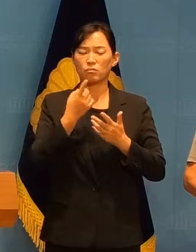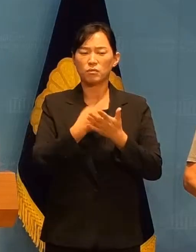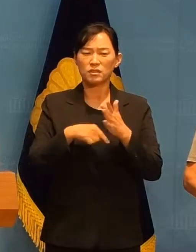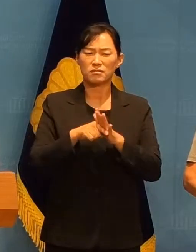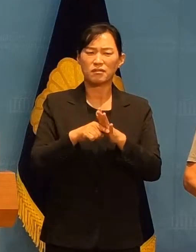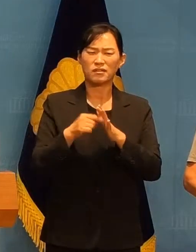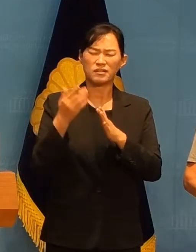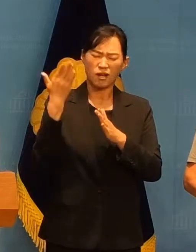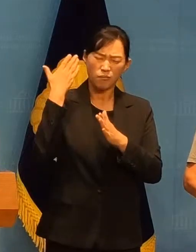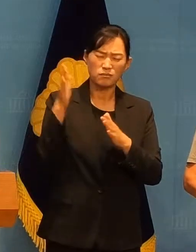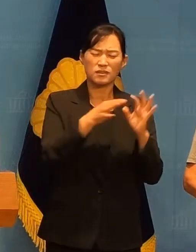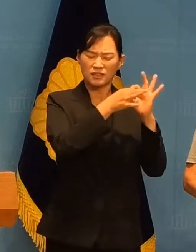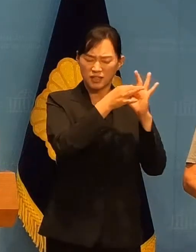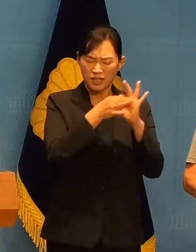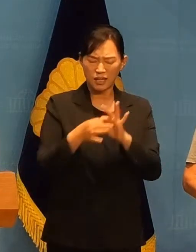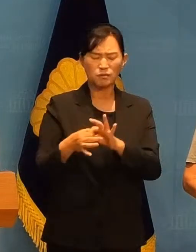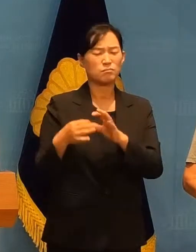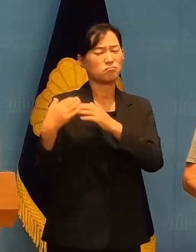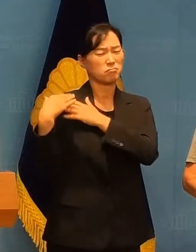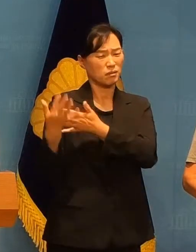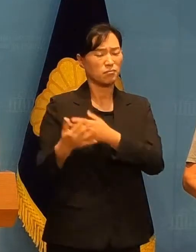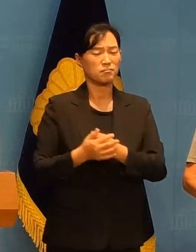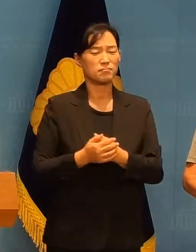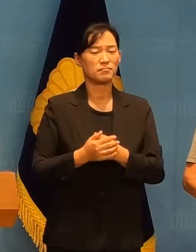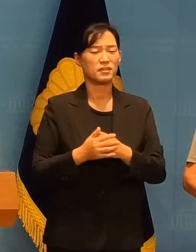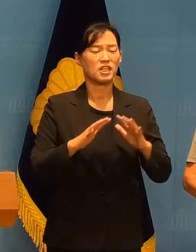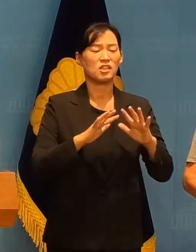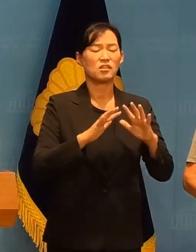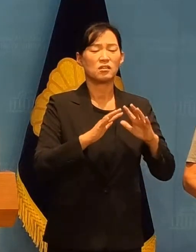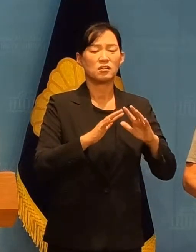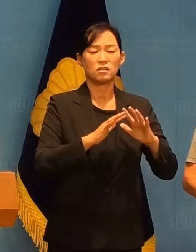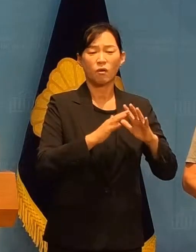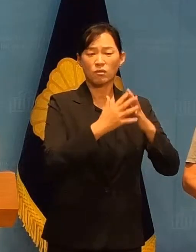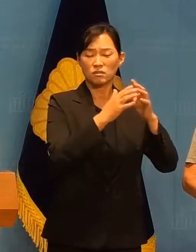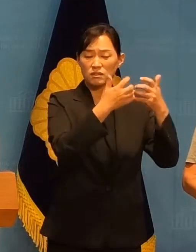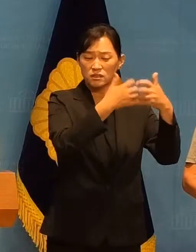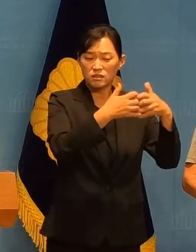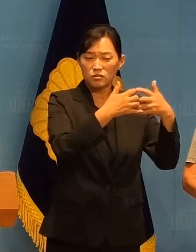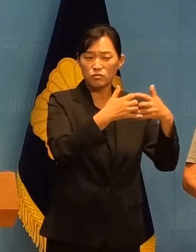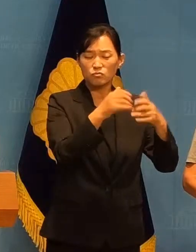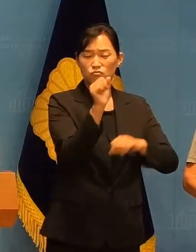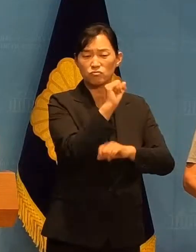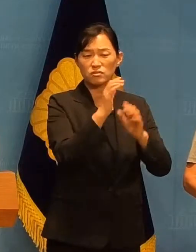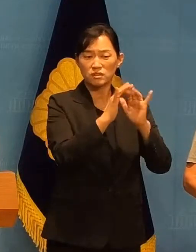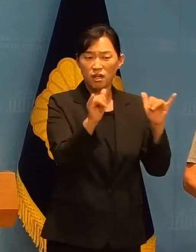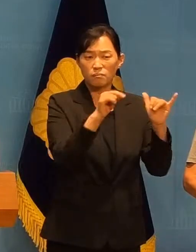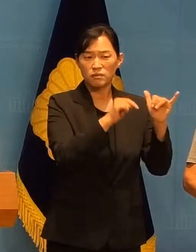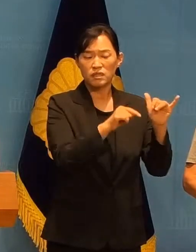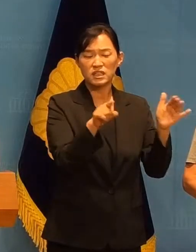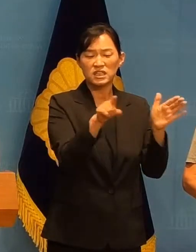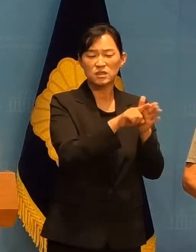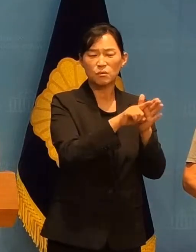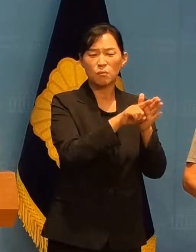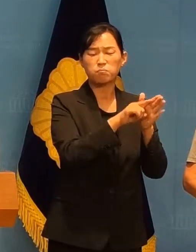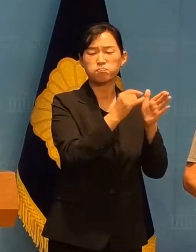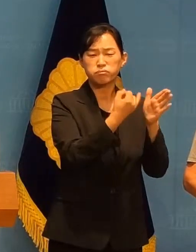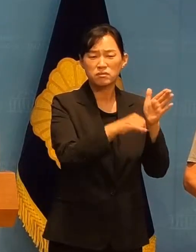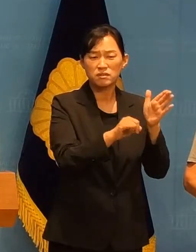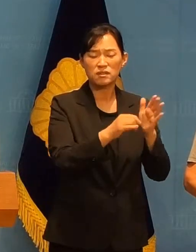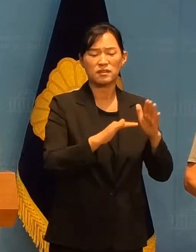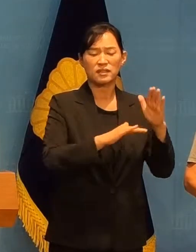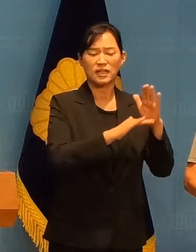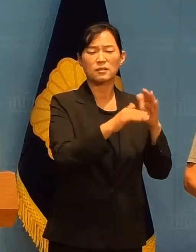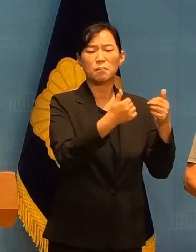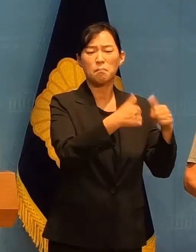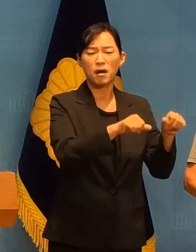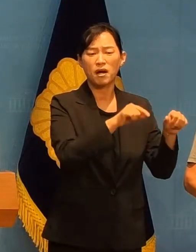년간 방치해오고 있습니다. 건설기계를 조종하는 국민들이 신용불량자, 가정파탄의